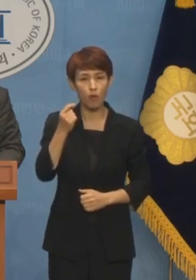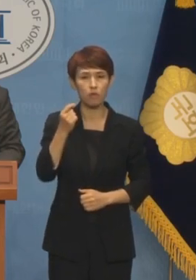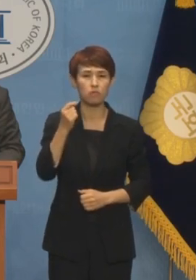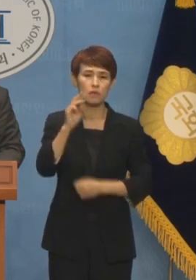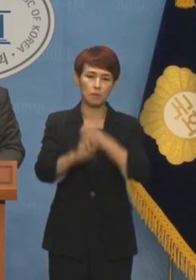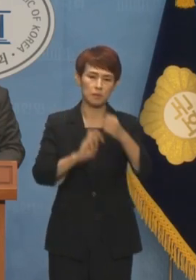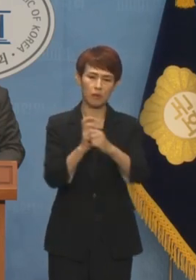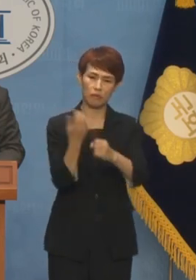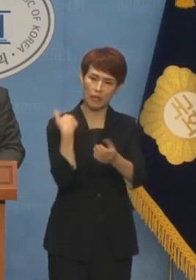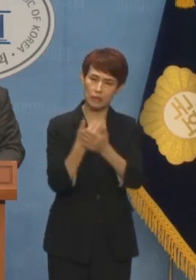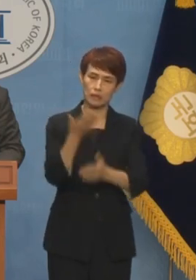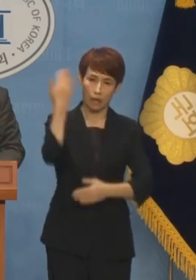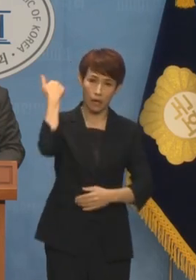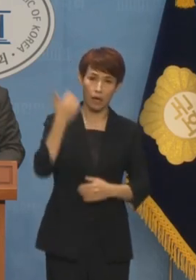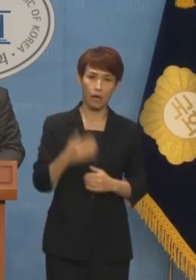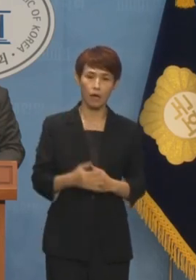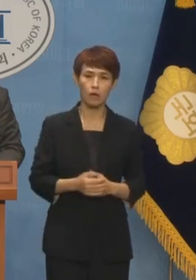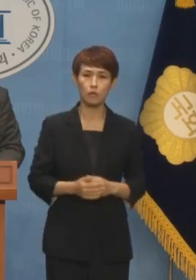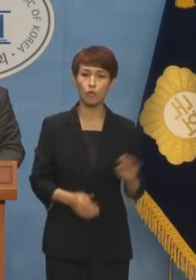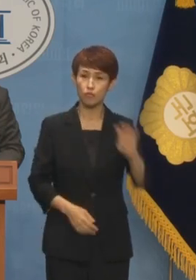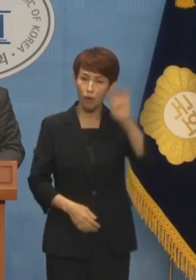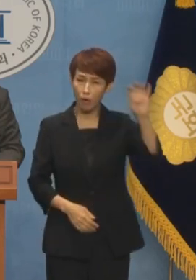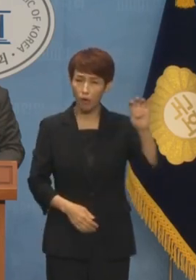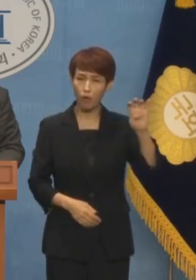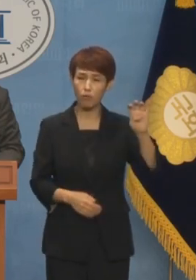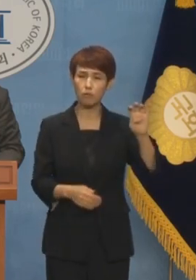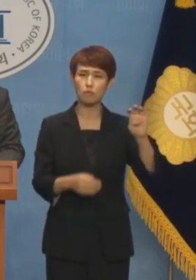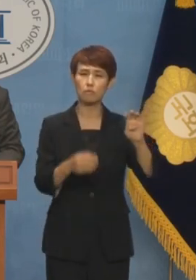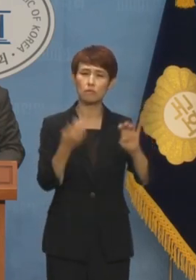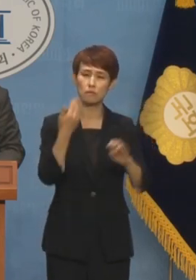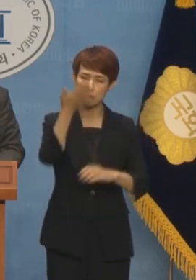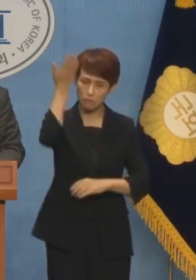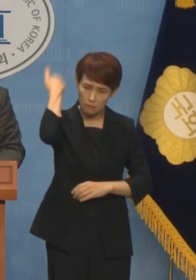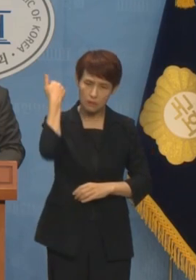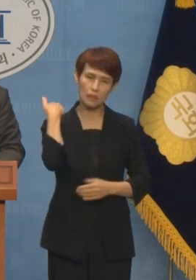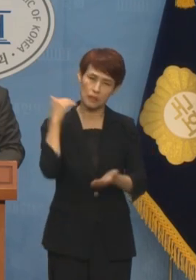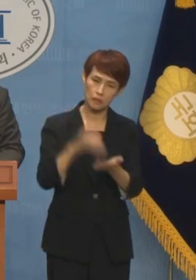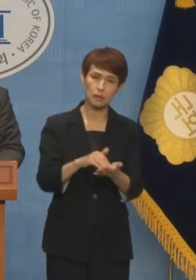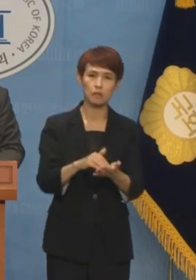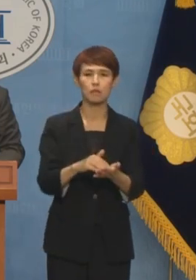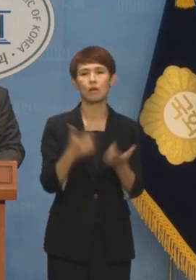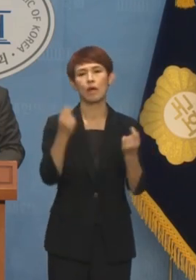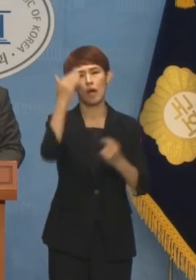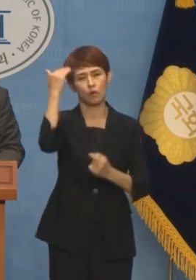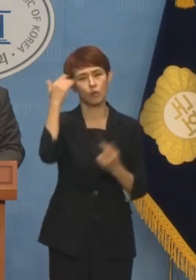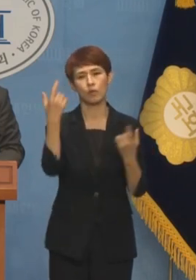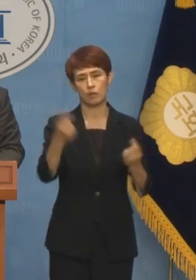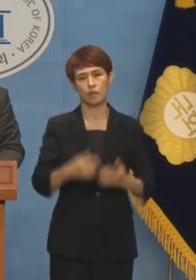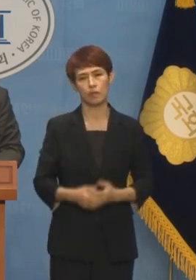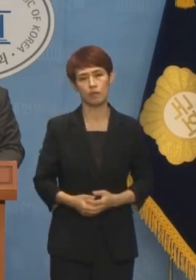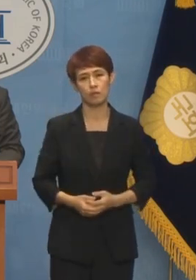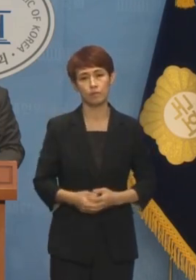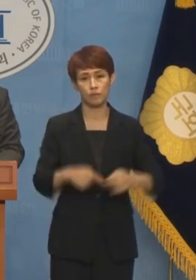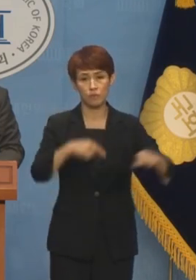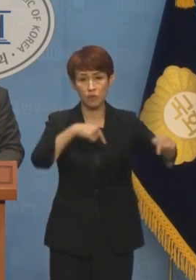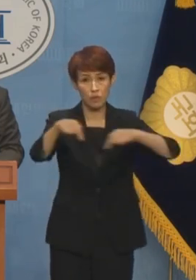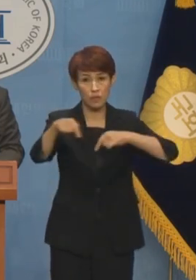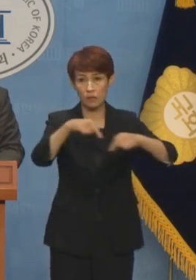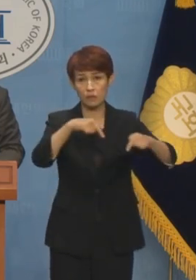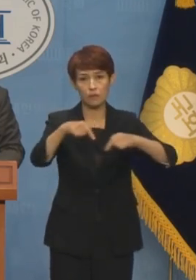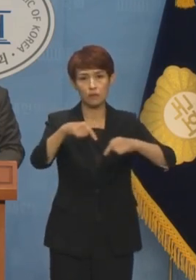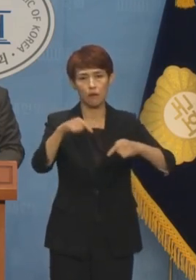유럽에 잃어버린 13년, 대한민국은 그 뒤를 따라가고 있습니다. 이를 조정하고 흔들어야 할 정치가